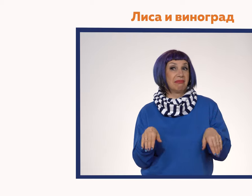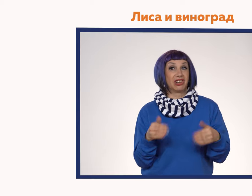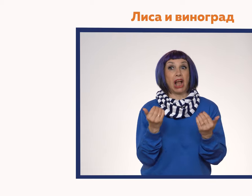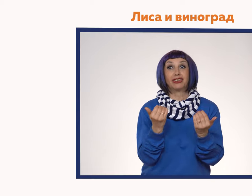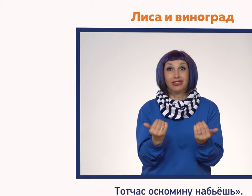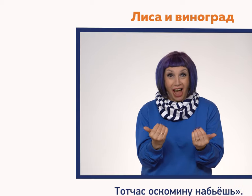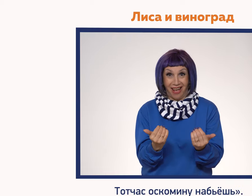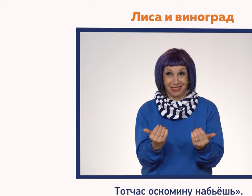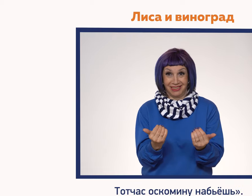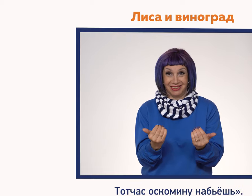Тот час